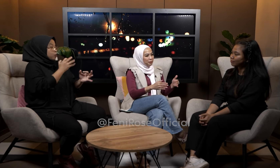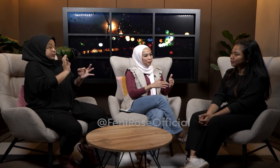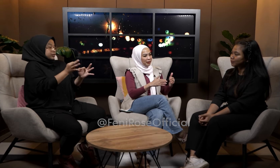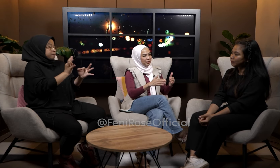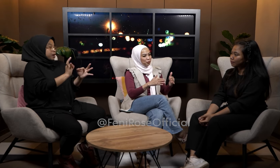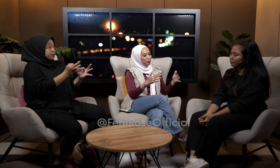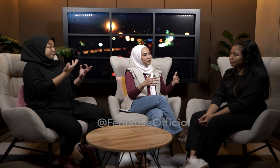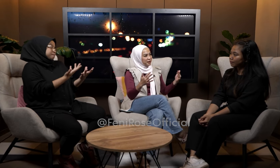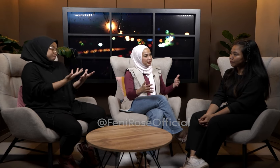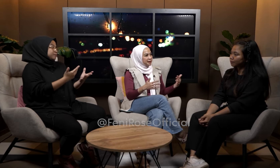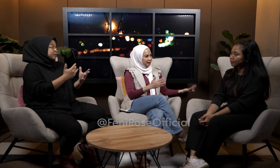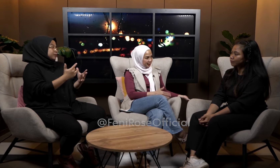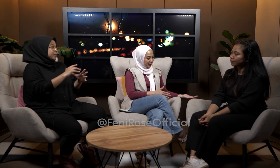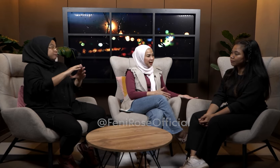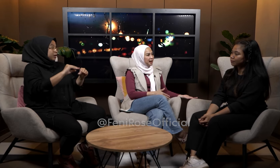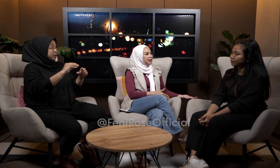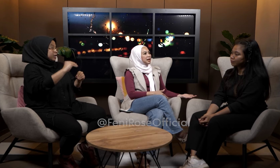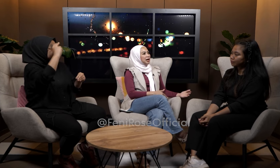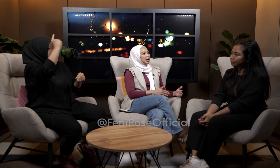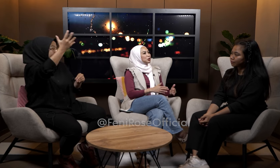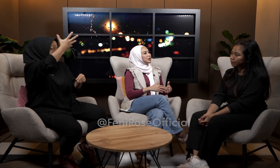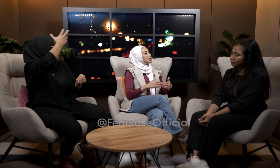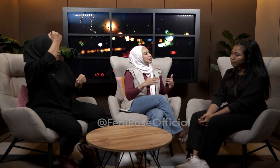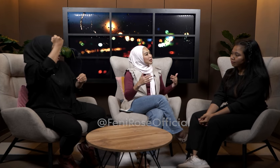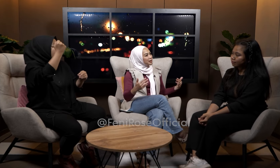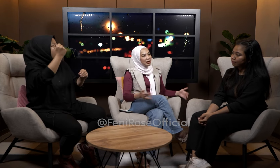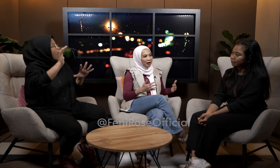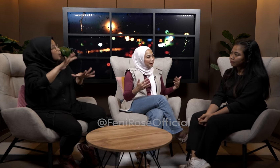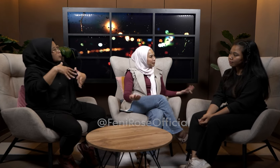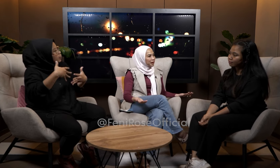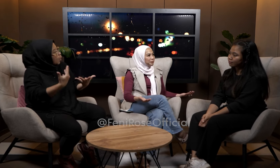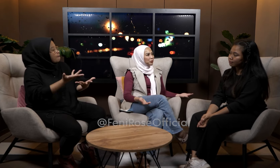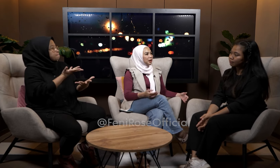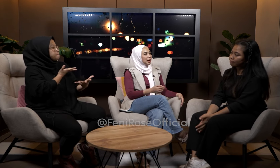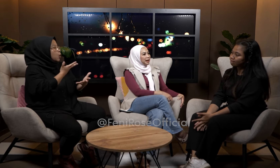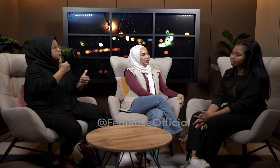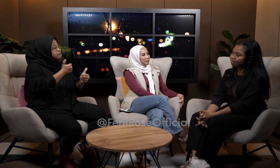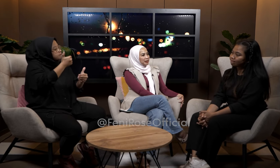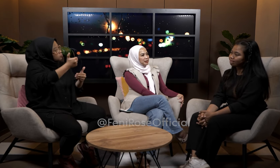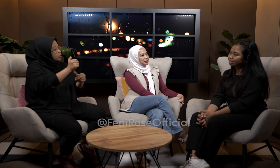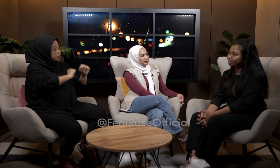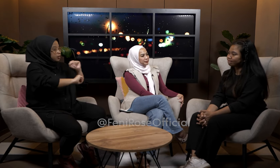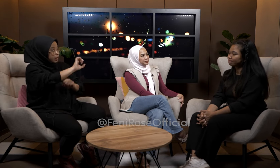ini merupakan sebuah profesi yang dicita-citakan atau pengin ada lakukan hal lain apagi